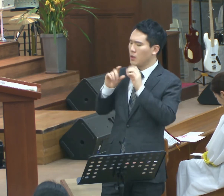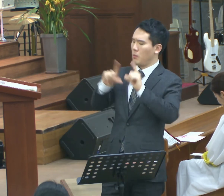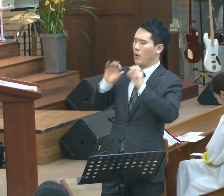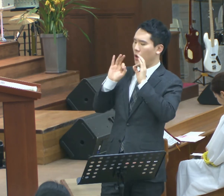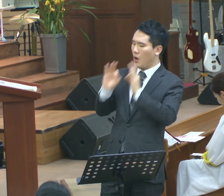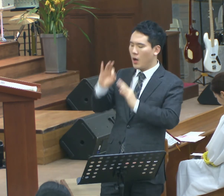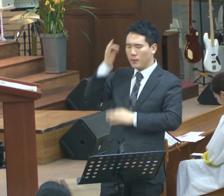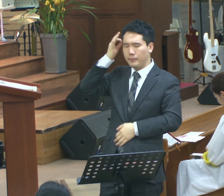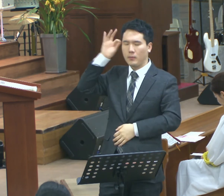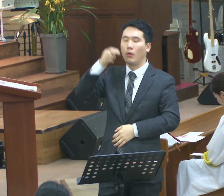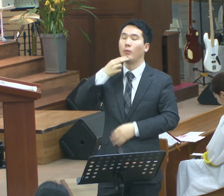조금 각도가 다르죠.